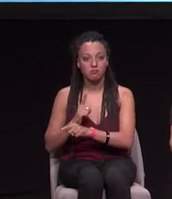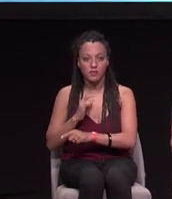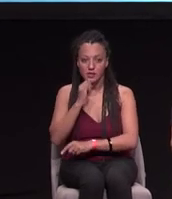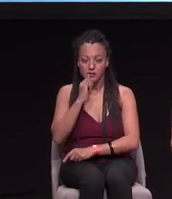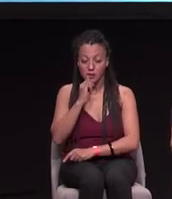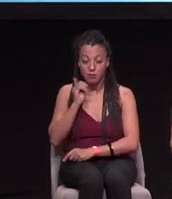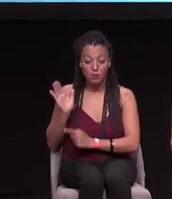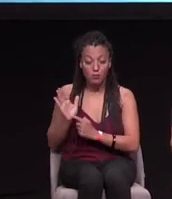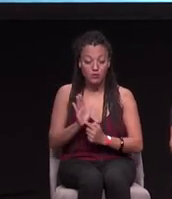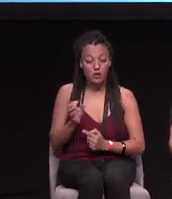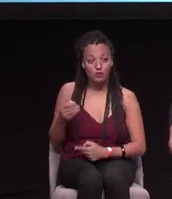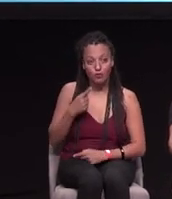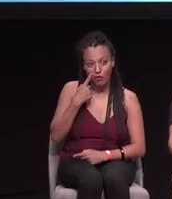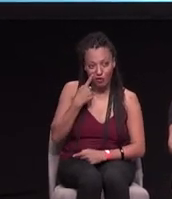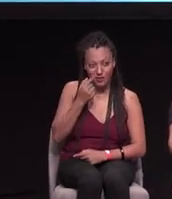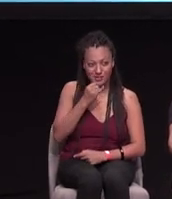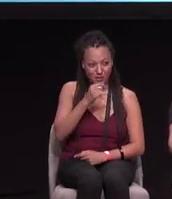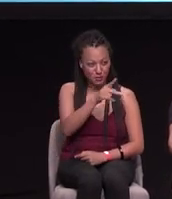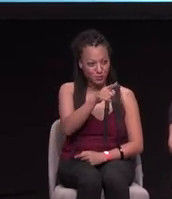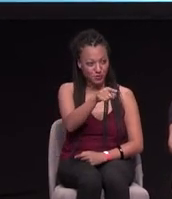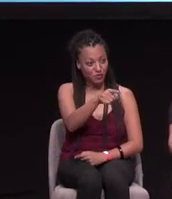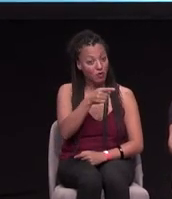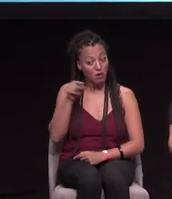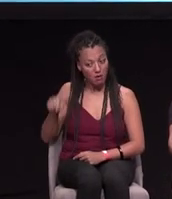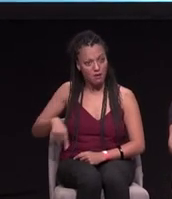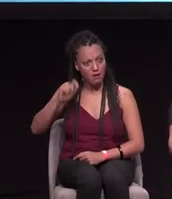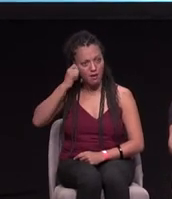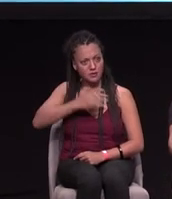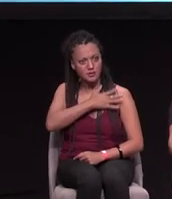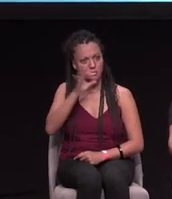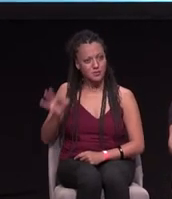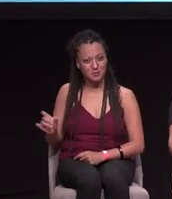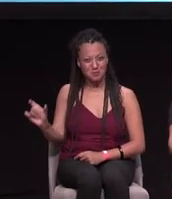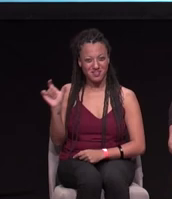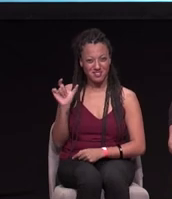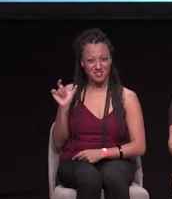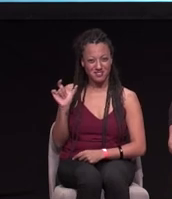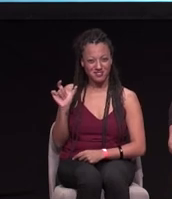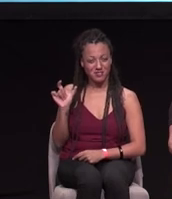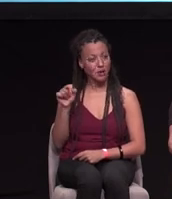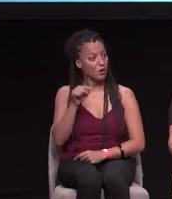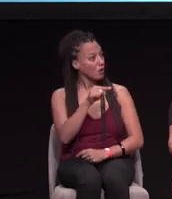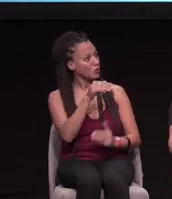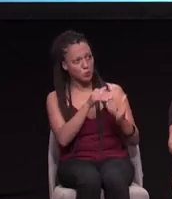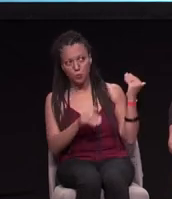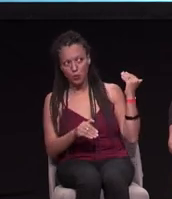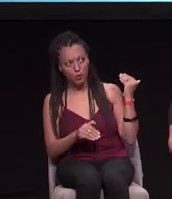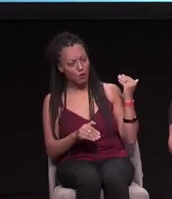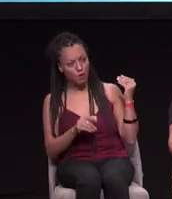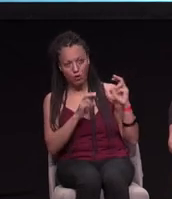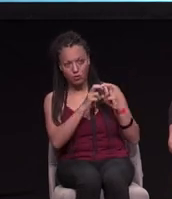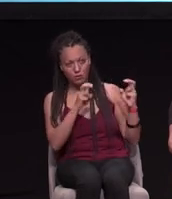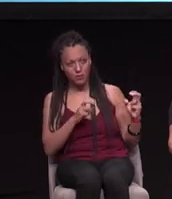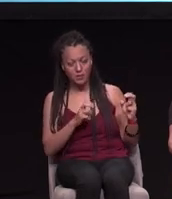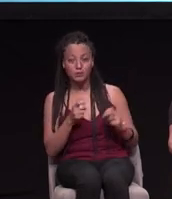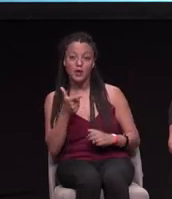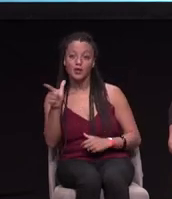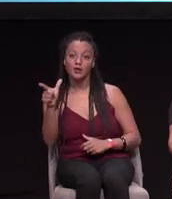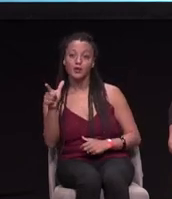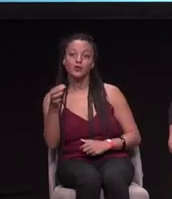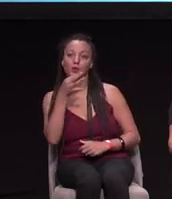olha como o professor apontou é racismo mesmo só mas eu não concordo que esteja que vai aparecer um outro